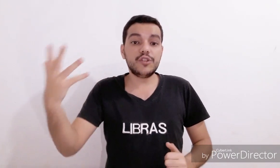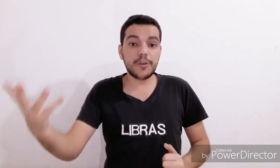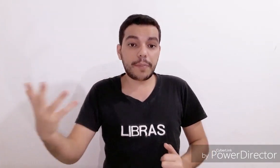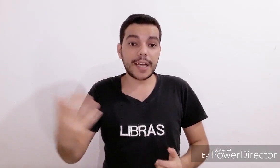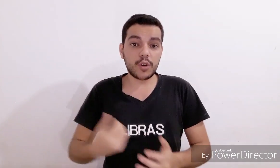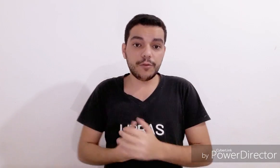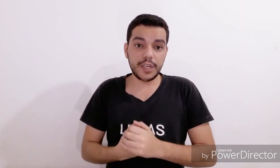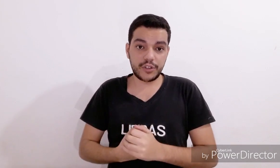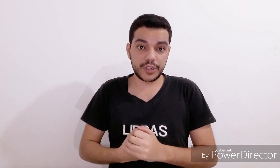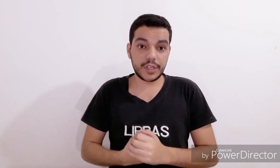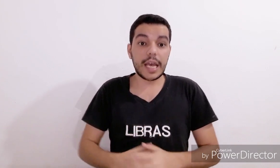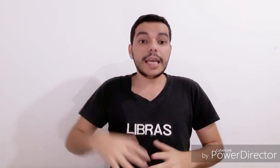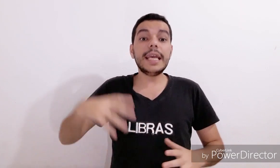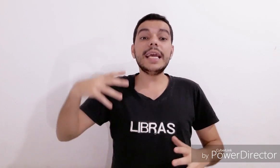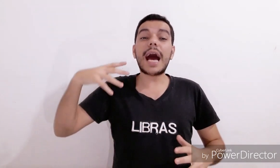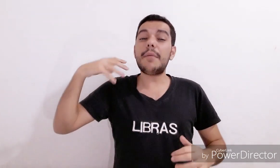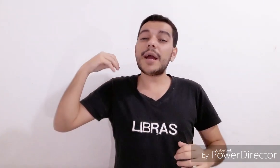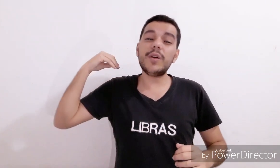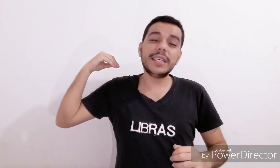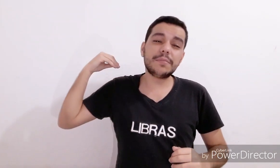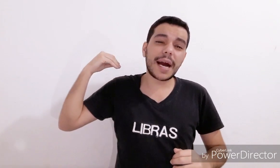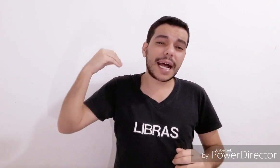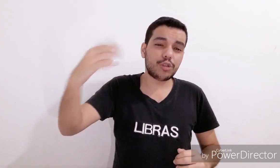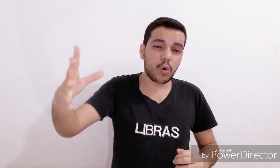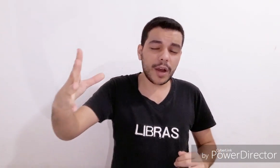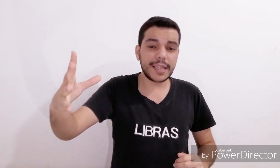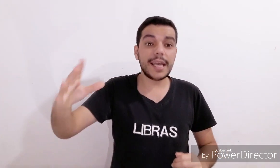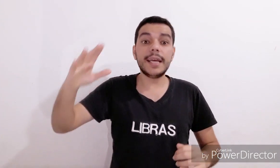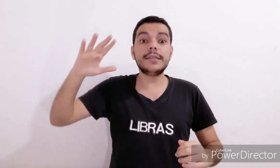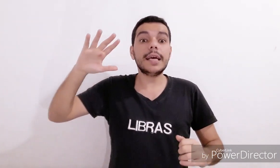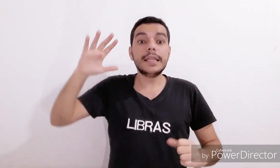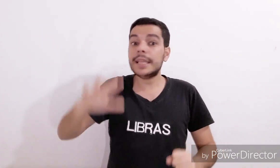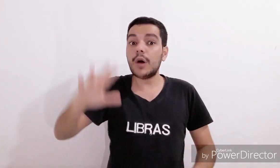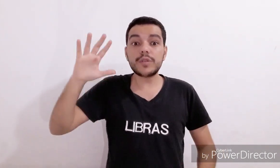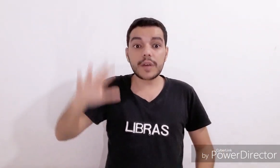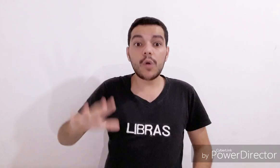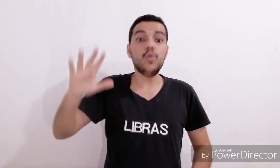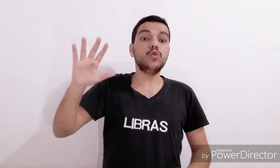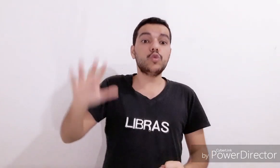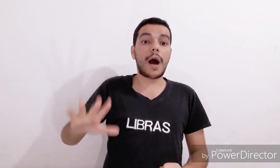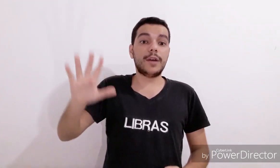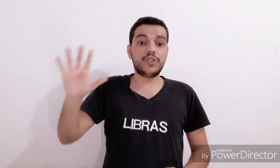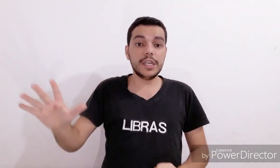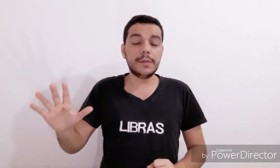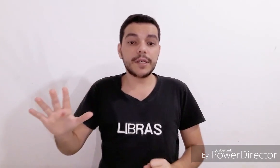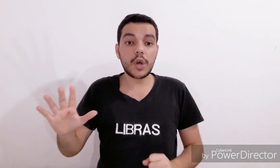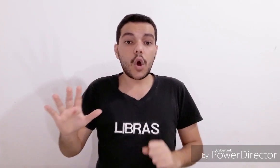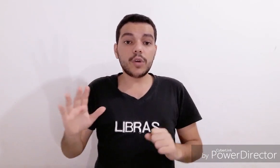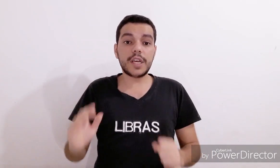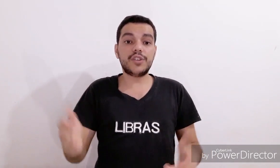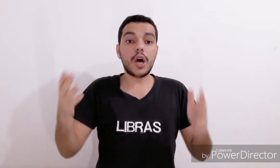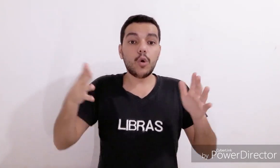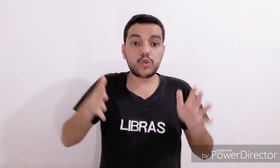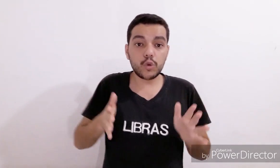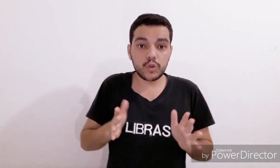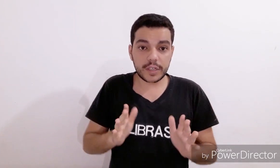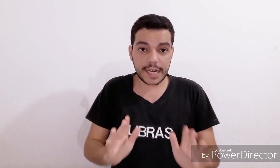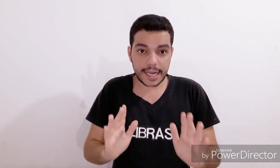de pais ouvintes. E a maioria esmagadora deles não são usuários de Libras. Ou seja, os surdos